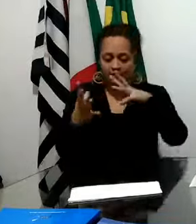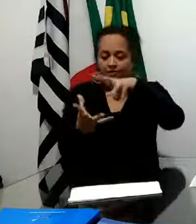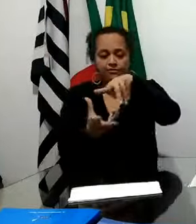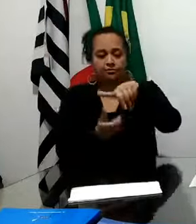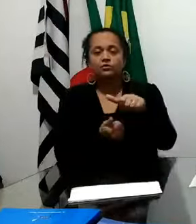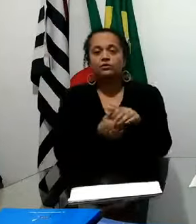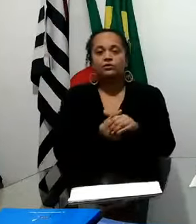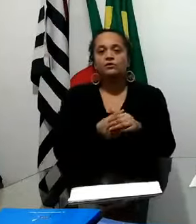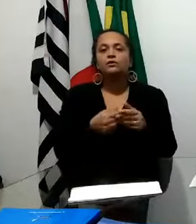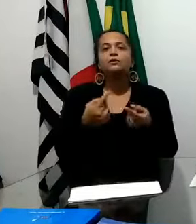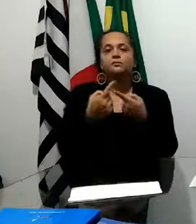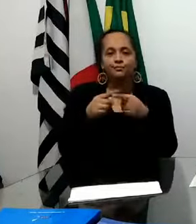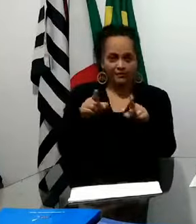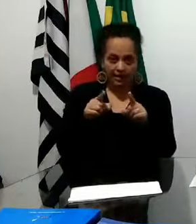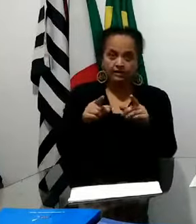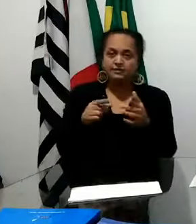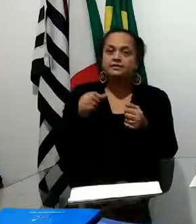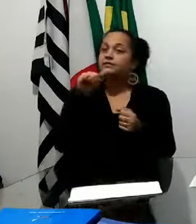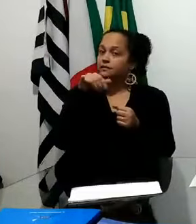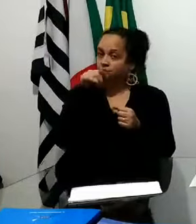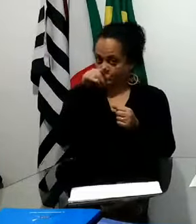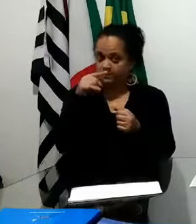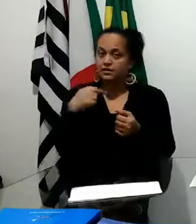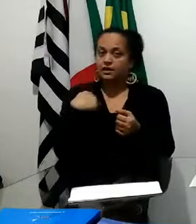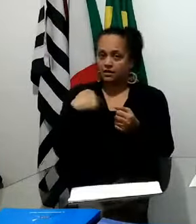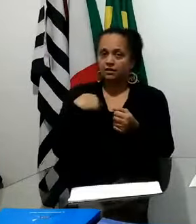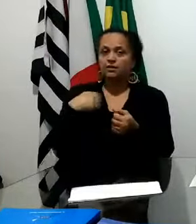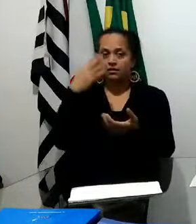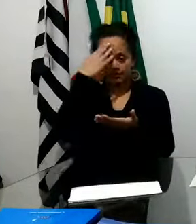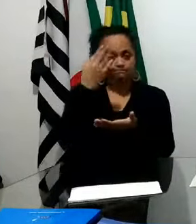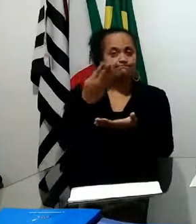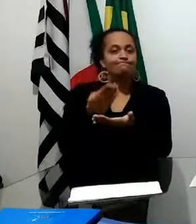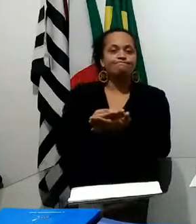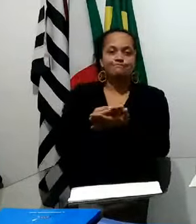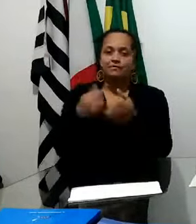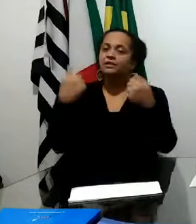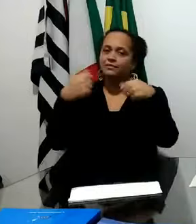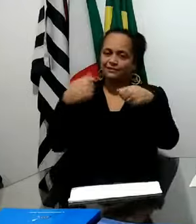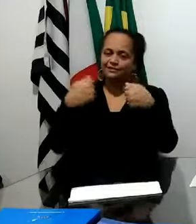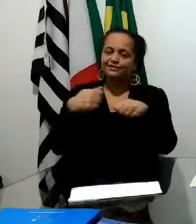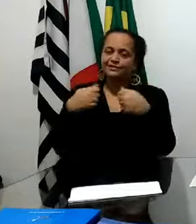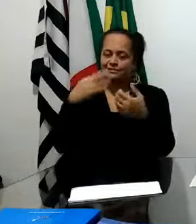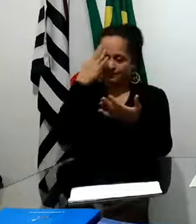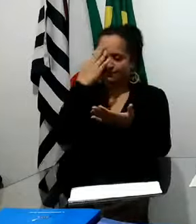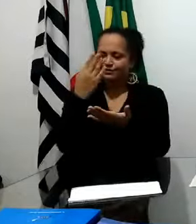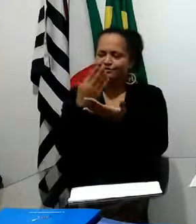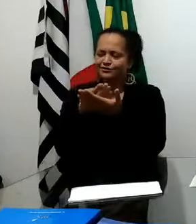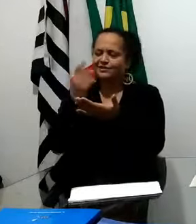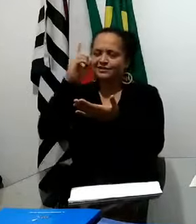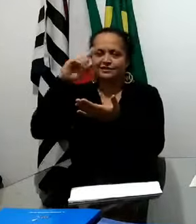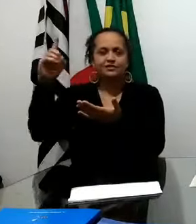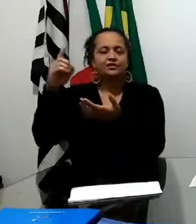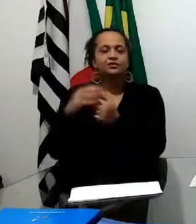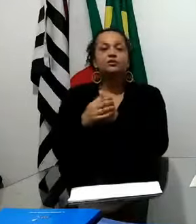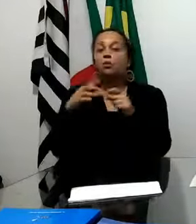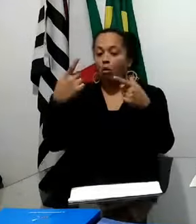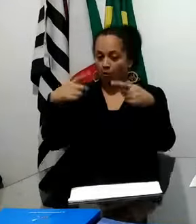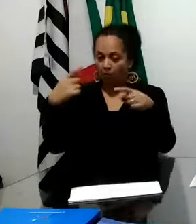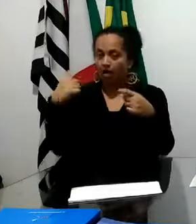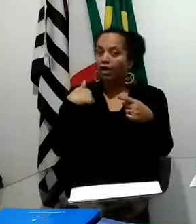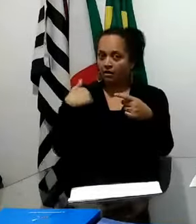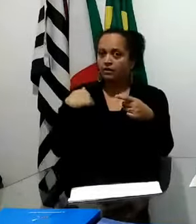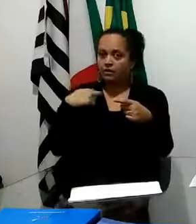Mas em Cristo Jesus, eu e você como igreja, como cristãos, temos o governo novamente. Então, aonde eu for, aonde